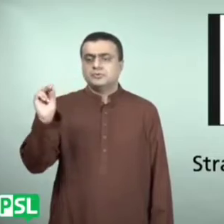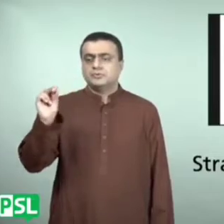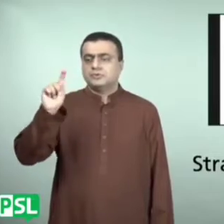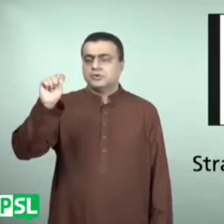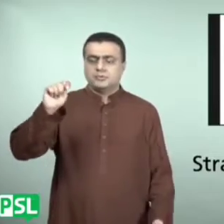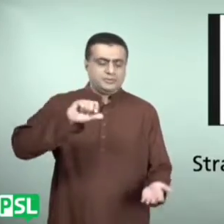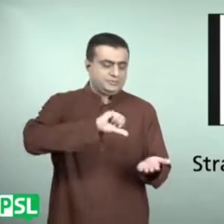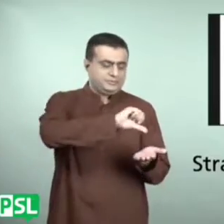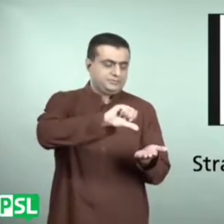اسٹرابیری ٹاپنگ.